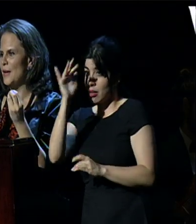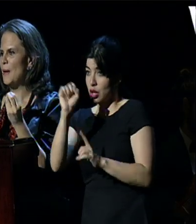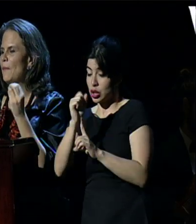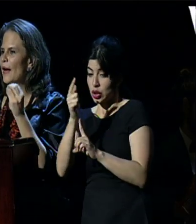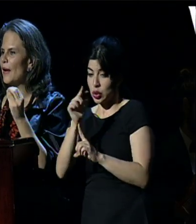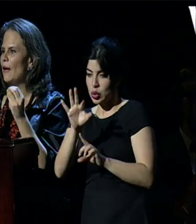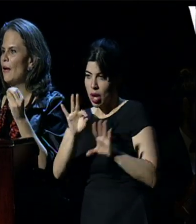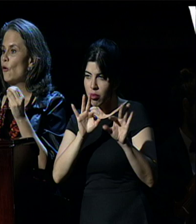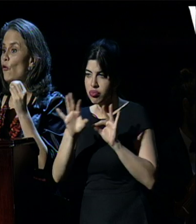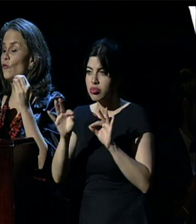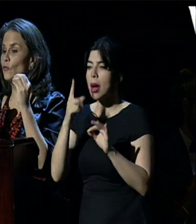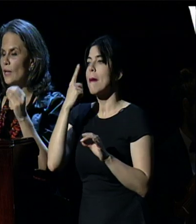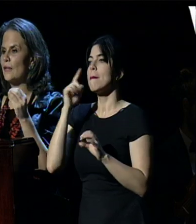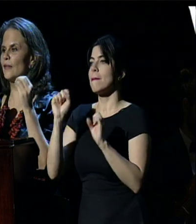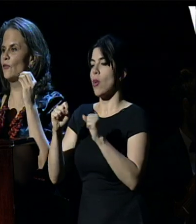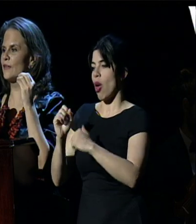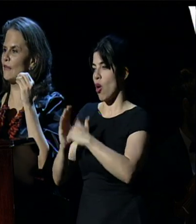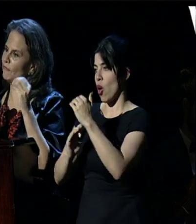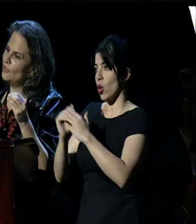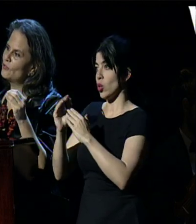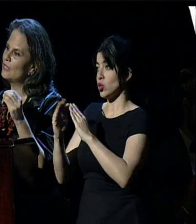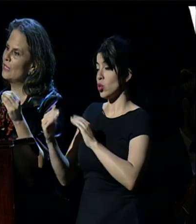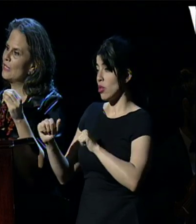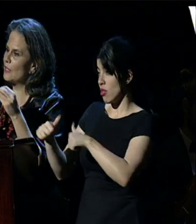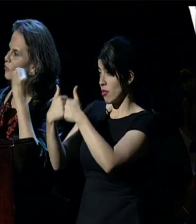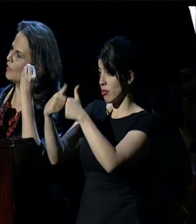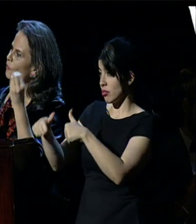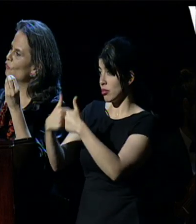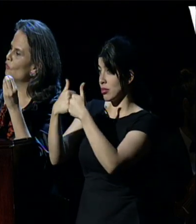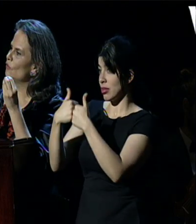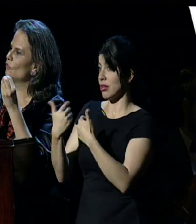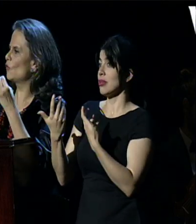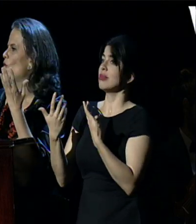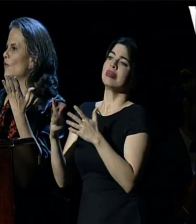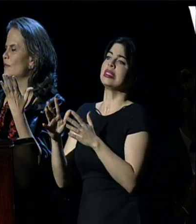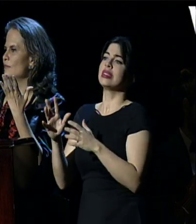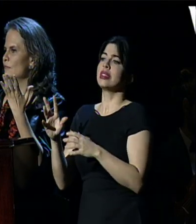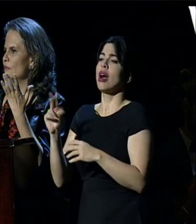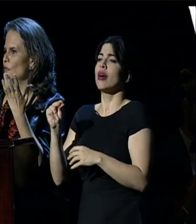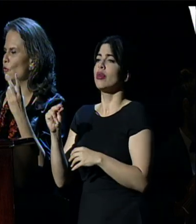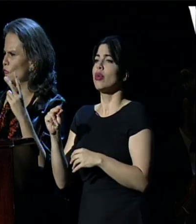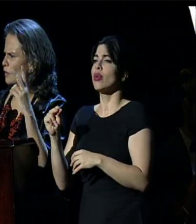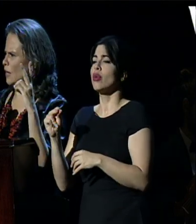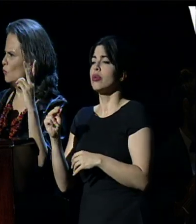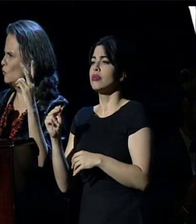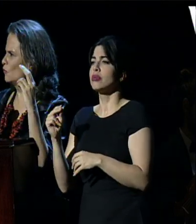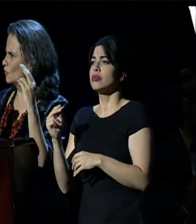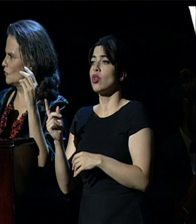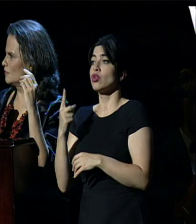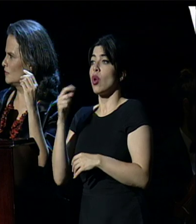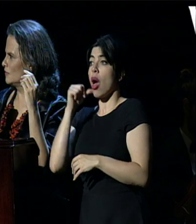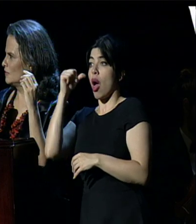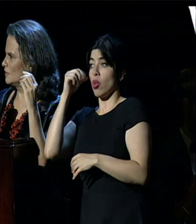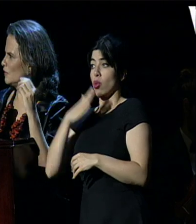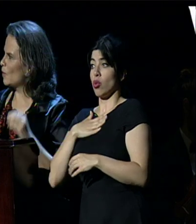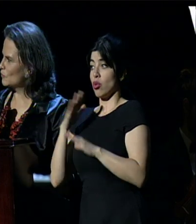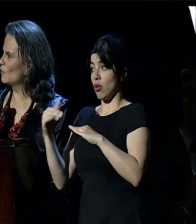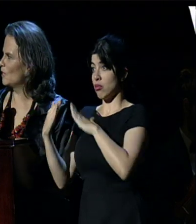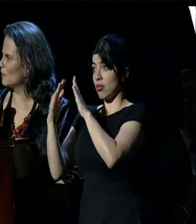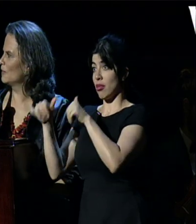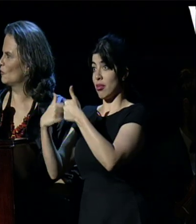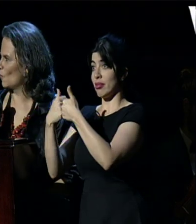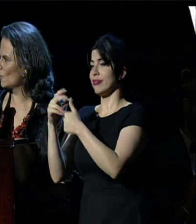social para construir ante los desafíos que ya no tenemos solo los adultos,